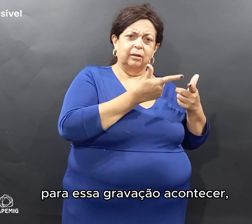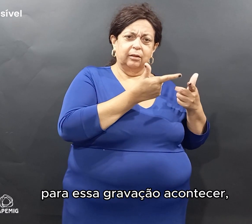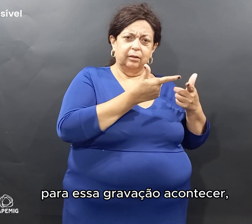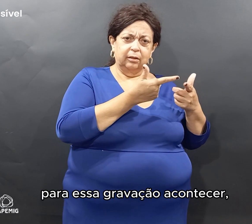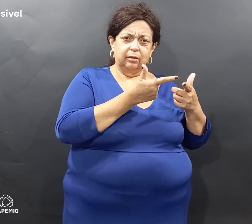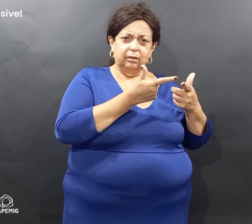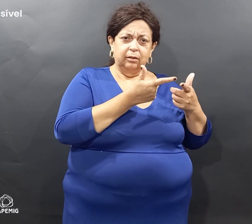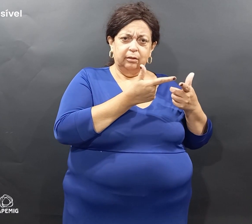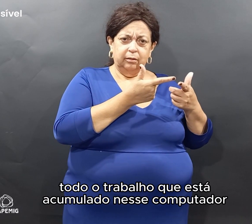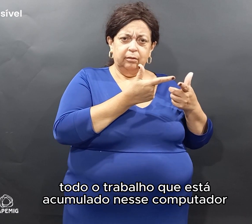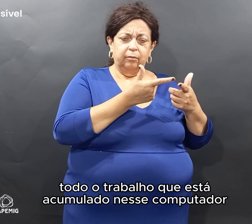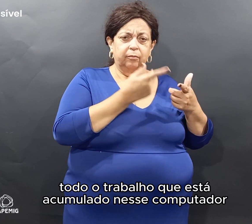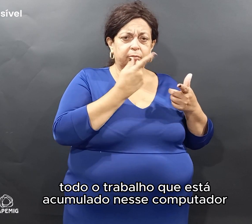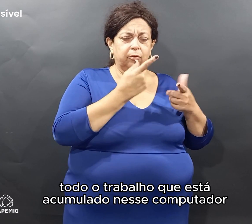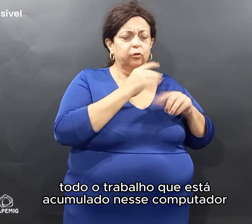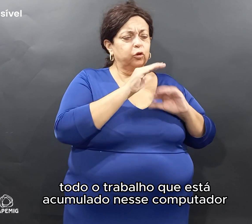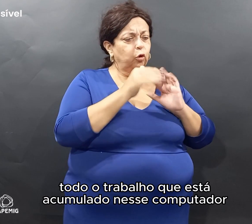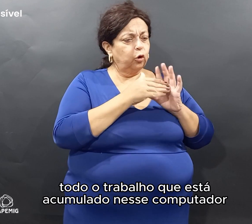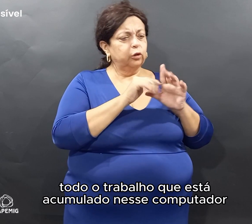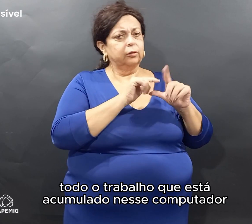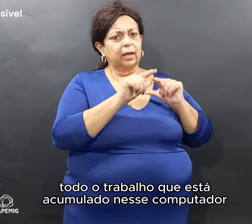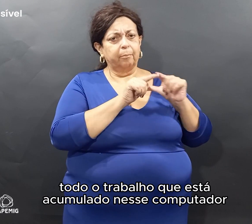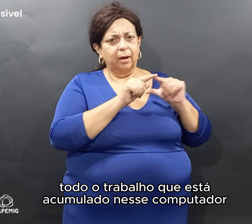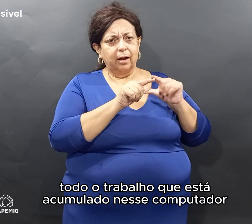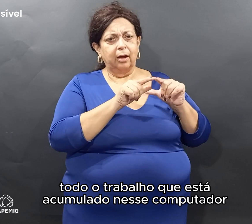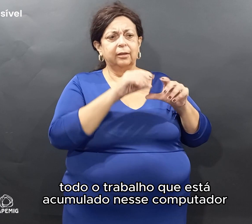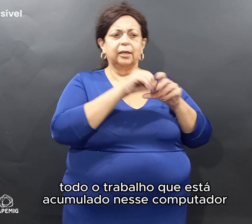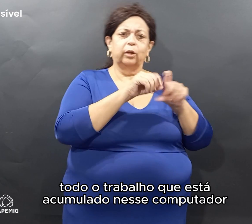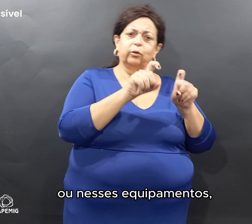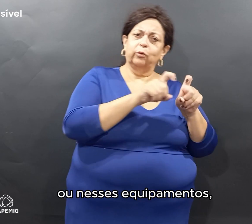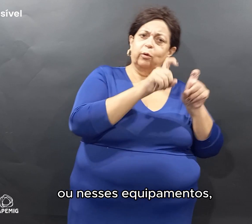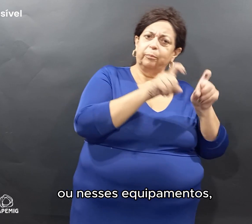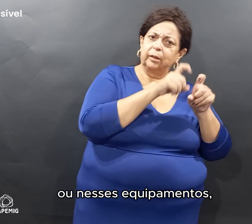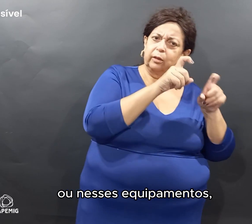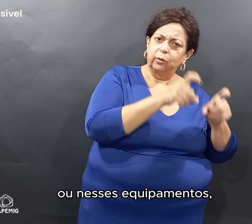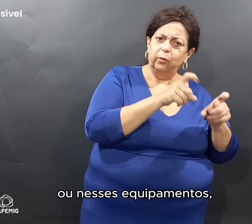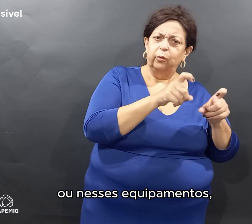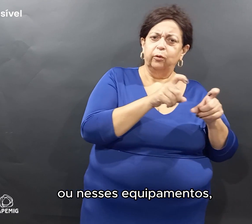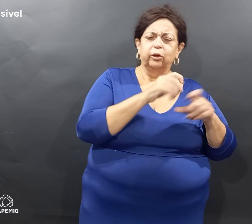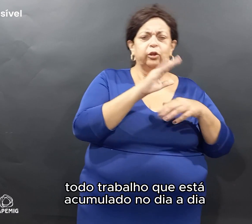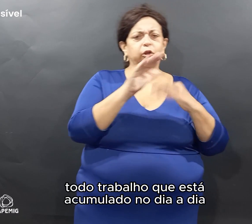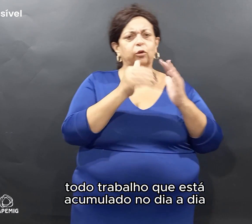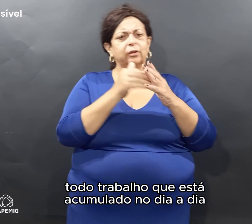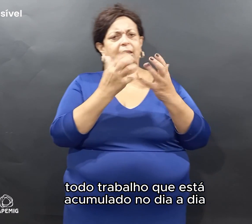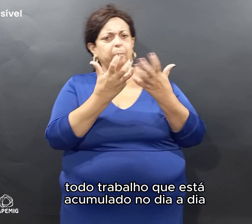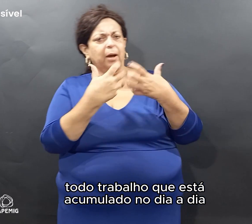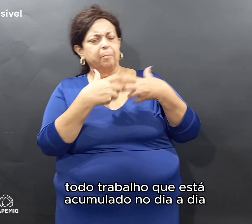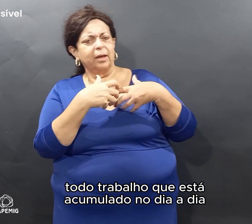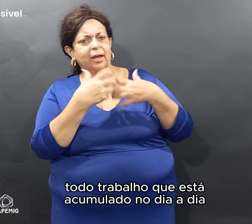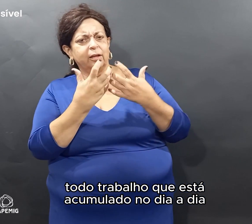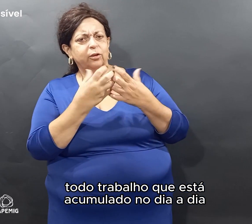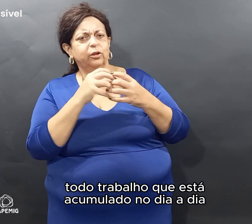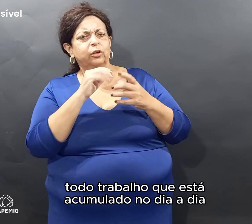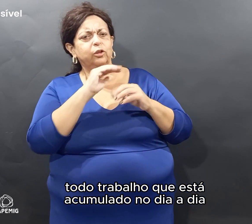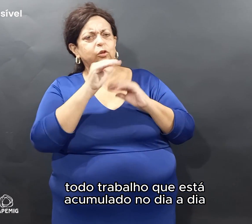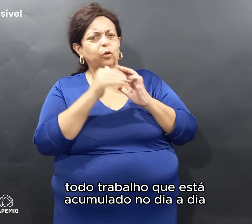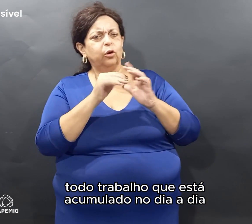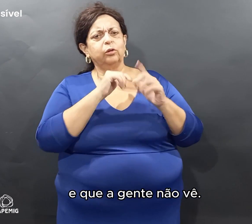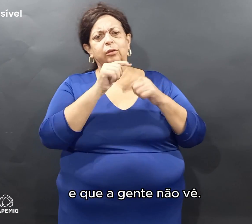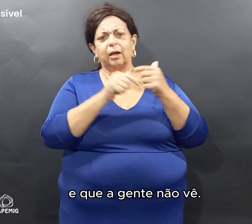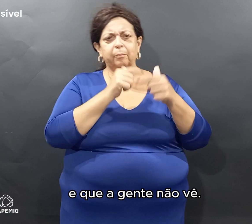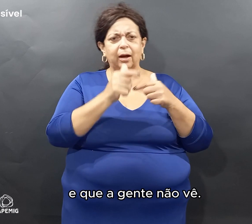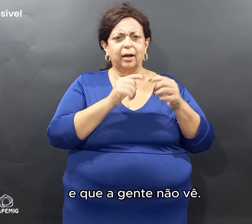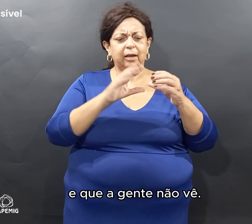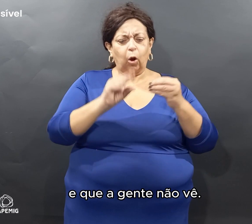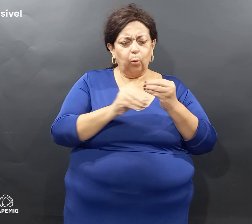gravação acontecer, todo o trabalho que está acumulado nesse computador ou nesses equipamentos, todo o trabalho que está acumulado no dia a dia